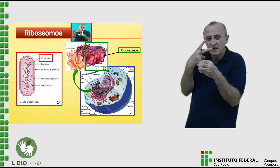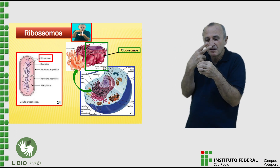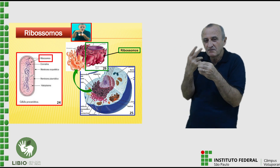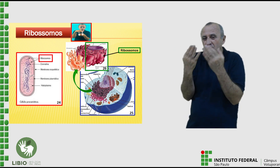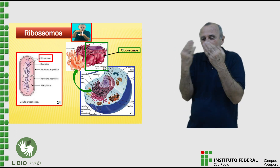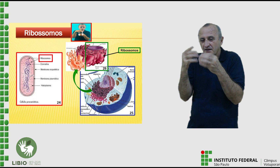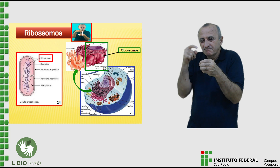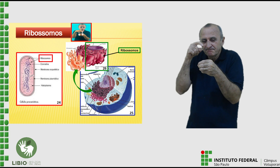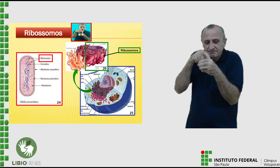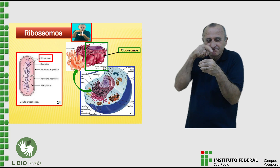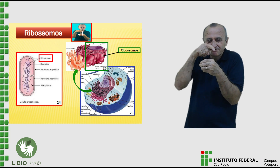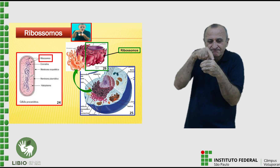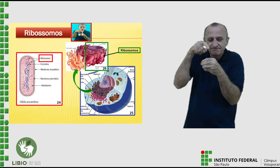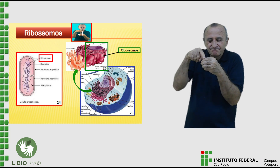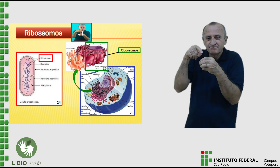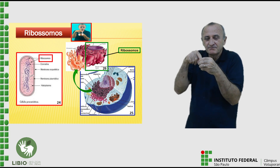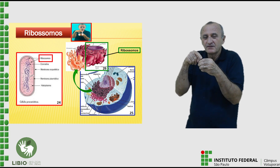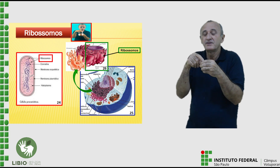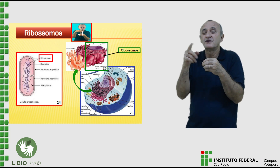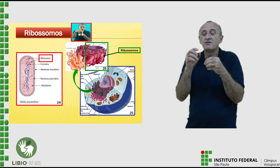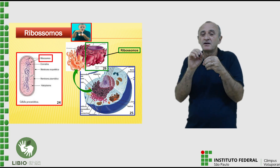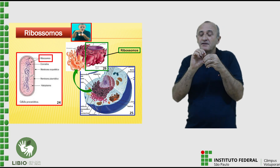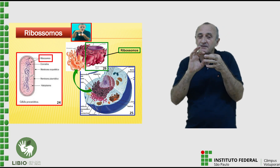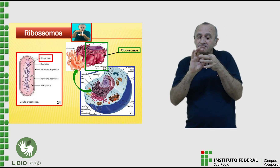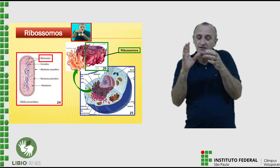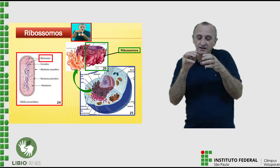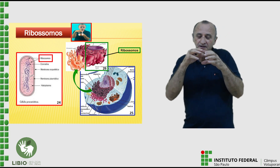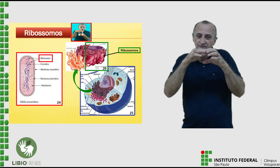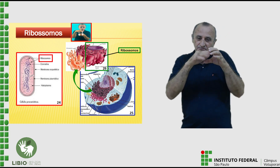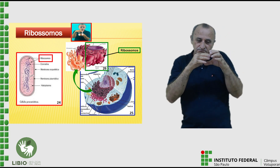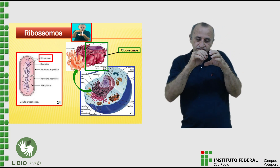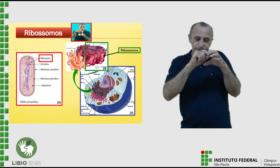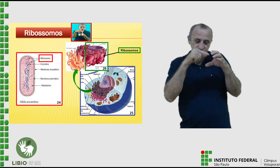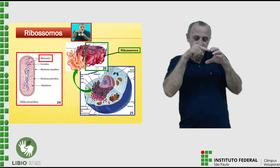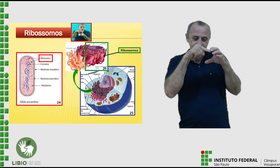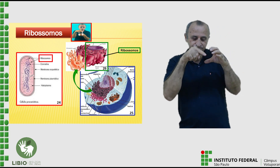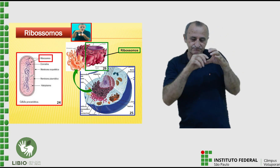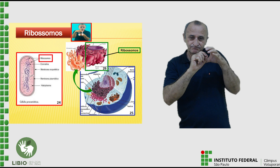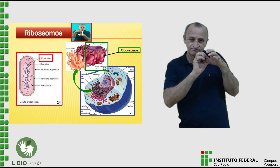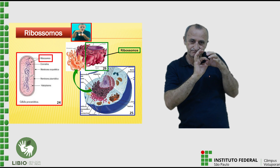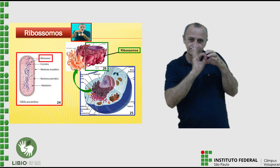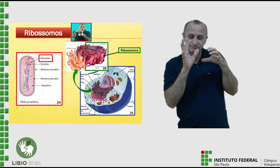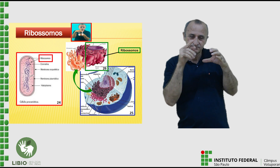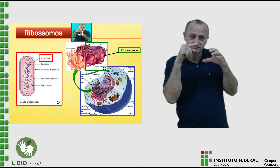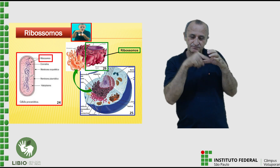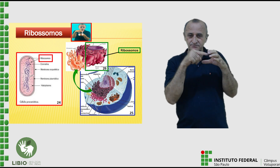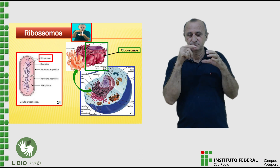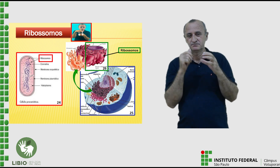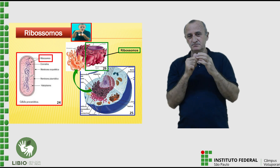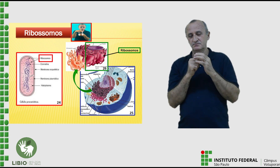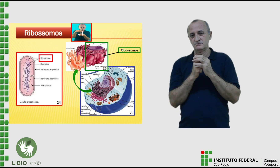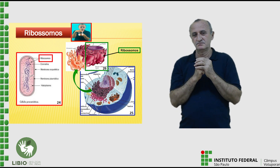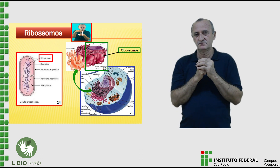Observe que os ribossomos, os pontinhos, estão livres no citoplasma.